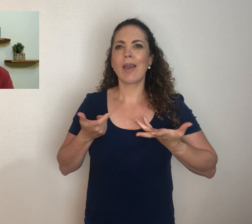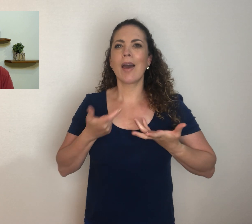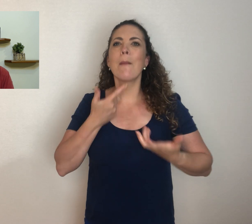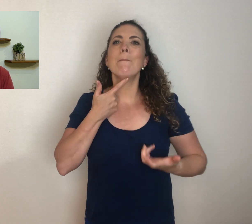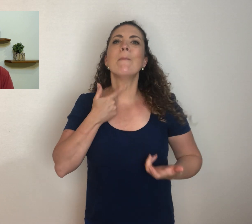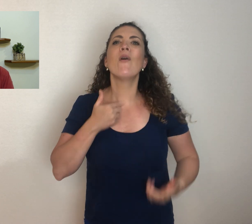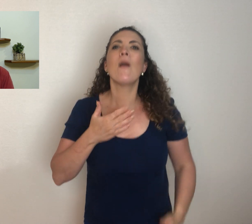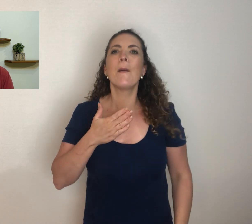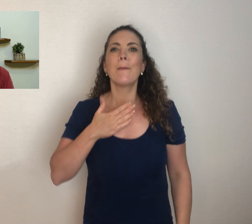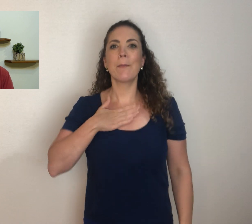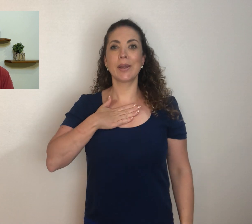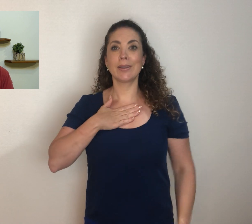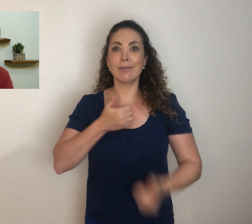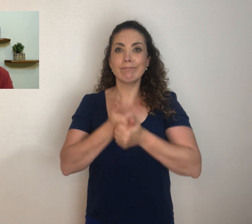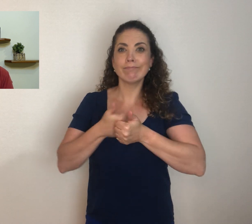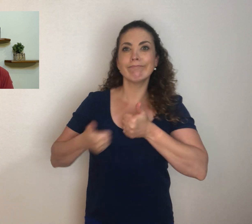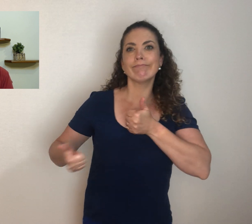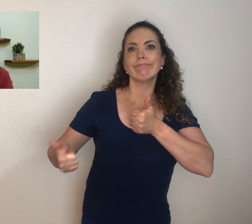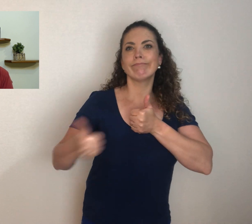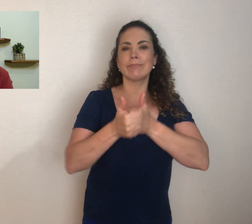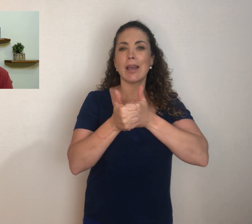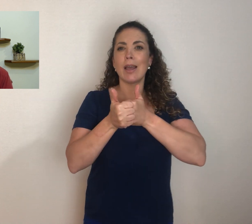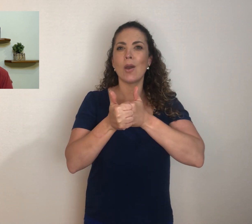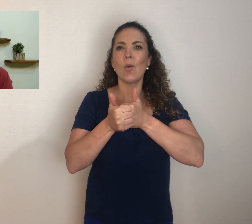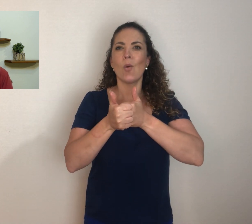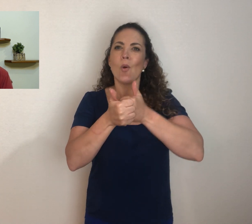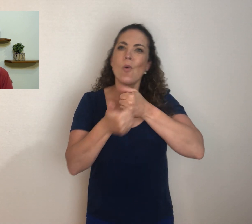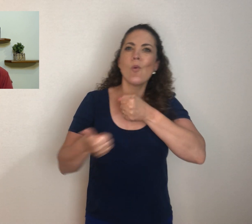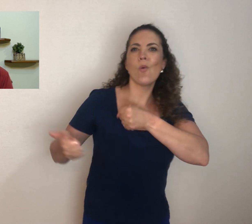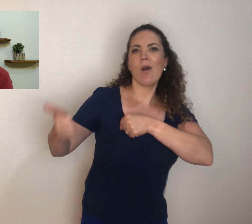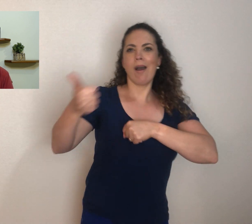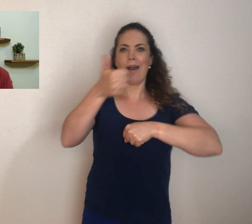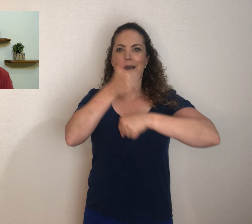dito explicitamente pelas pessoas sem vergonha